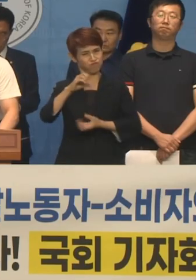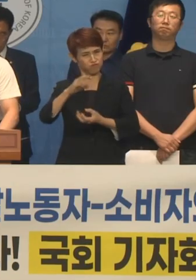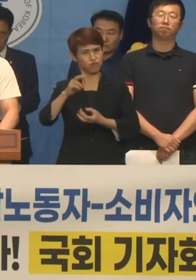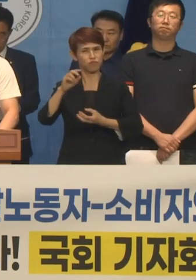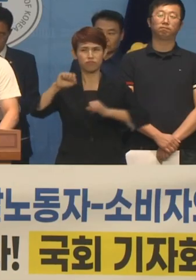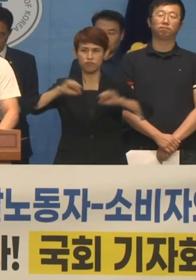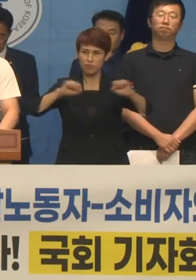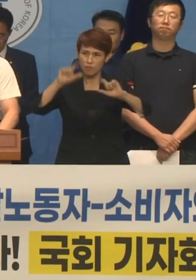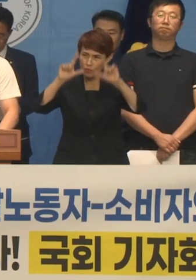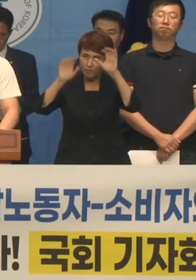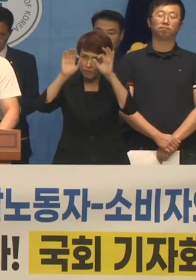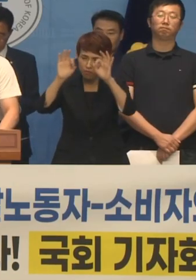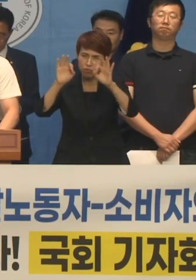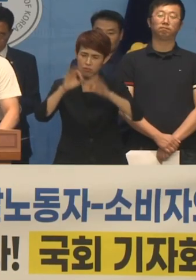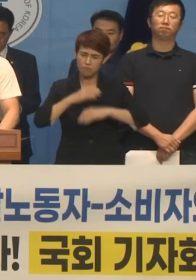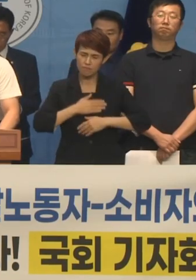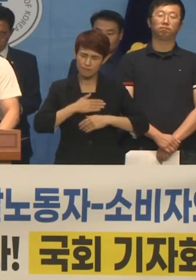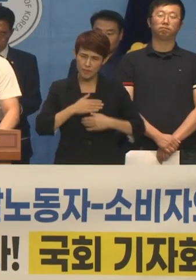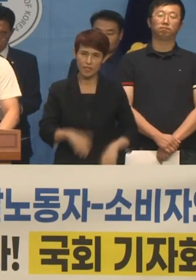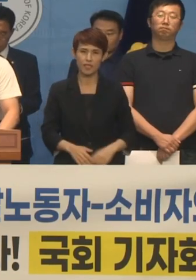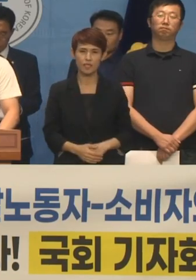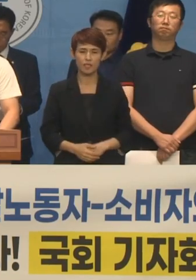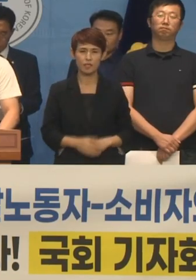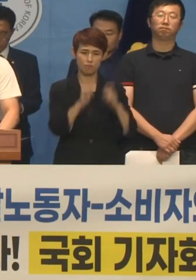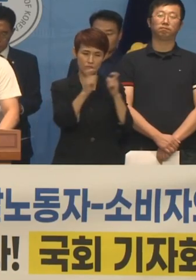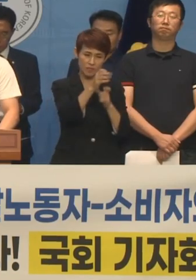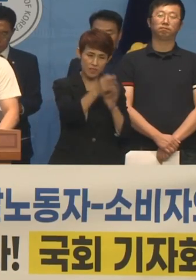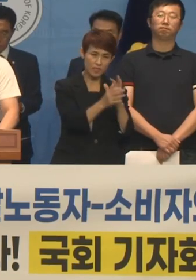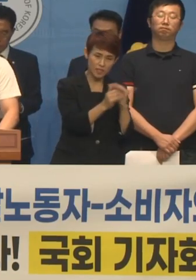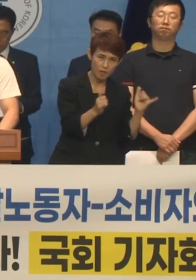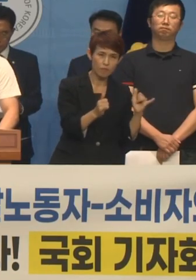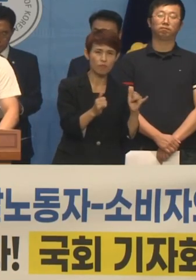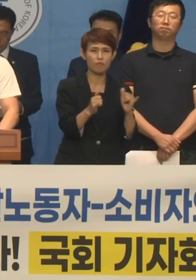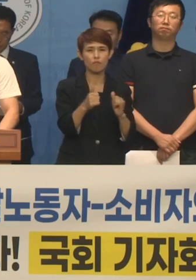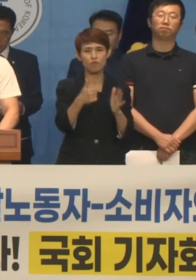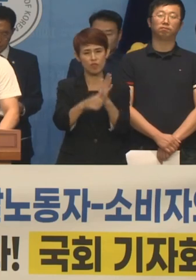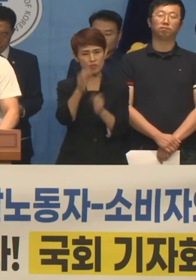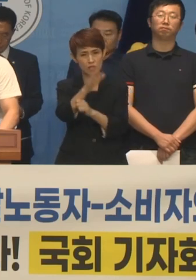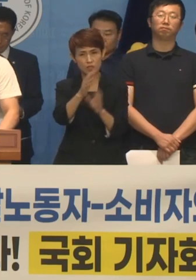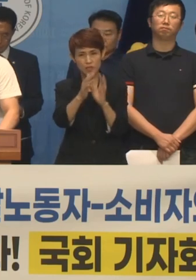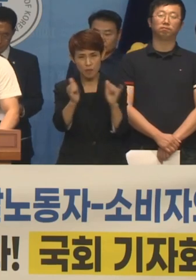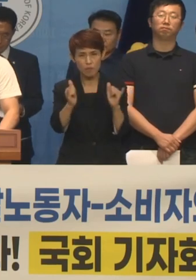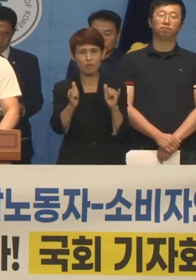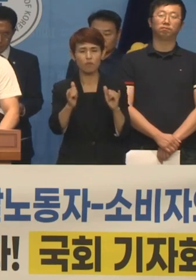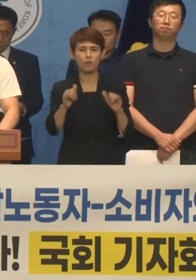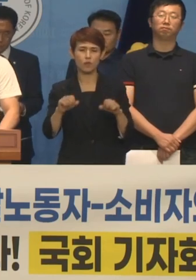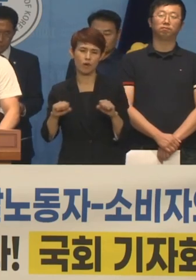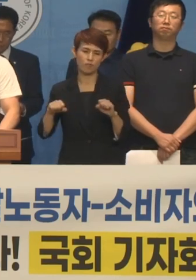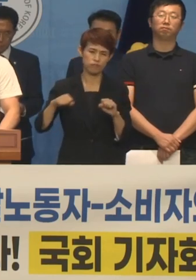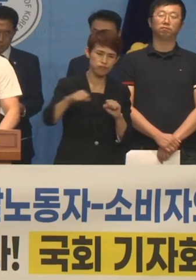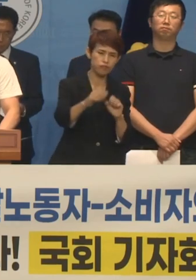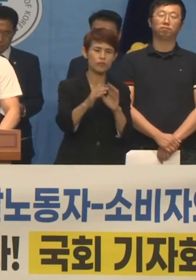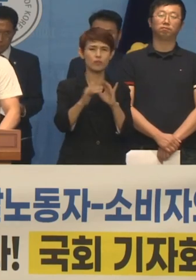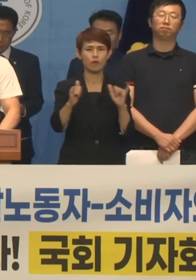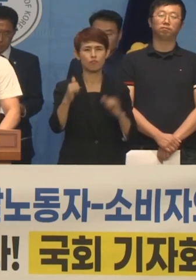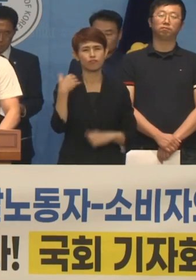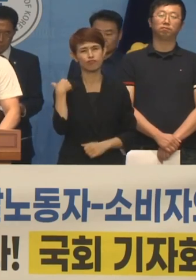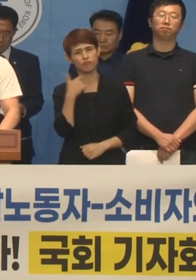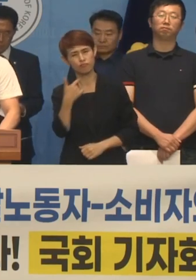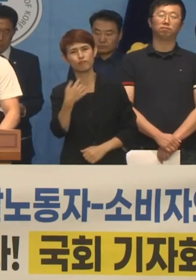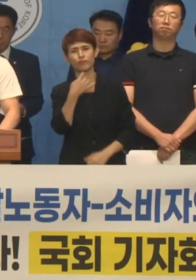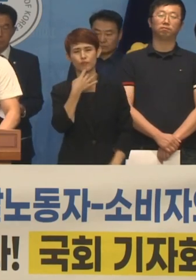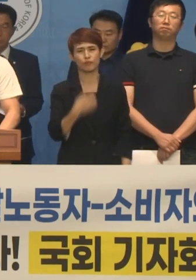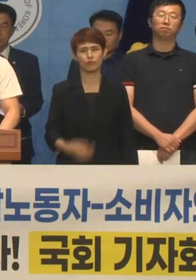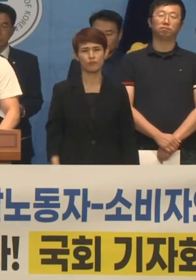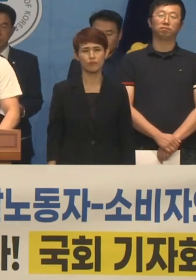행보에 지쳐가는 것은 가맹점주님들과 소비자들, 그리고 오늘도 도로에서 위험을 안고 살아가는 라이더들의